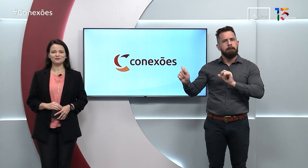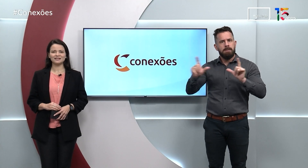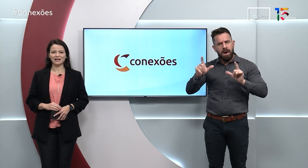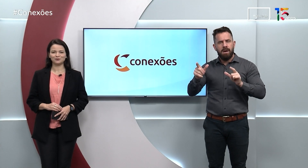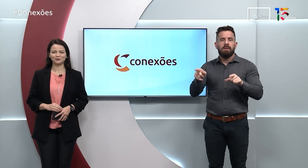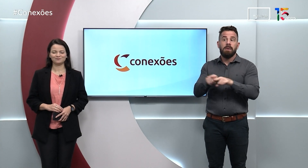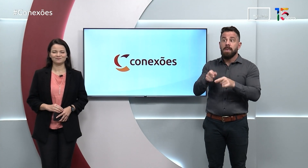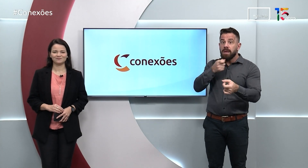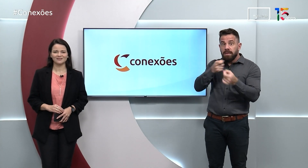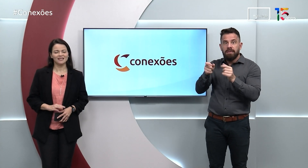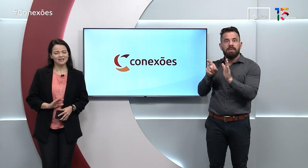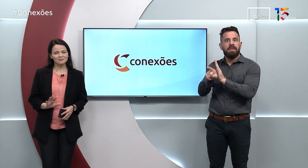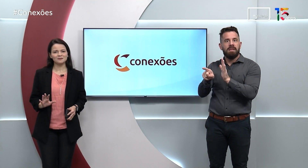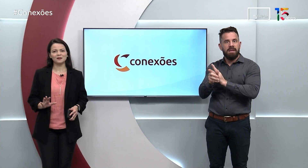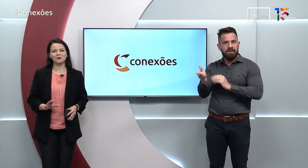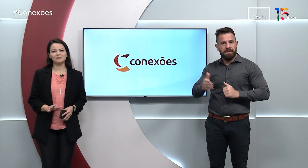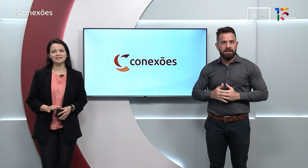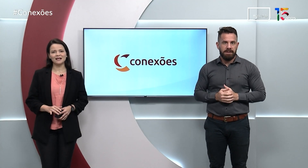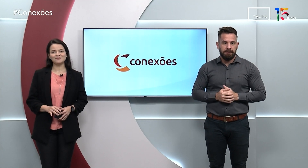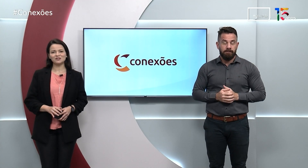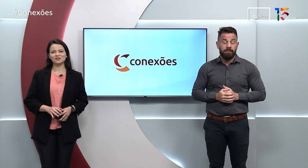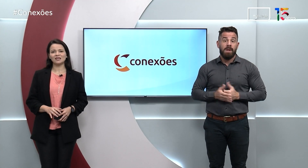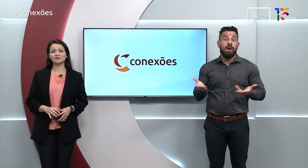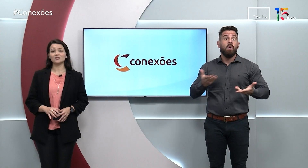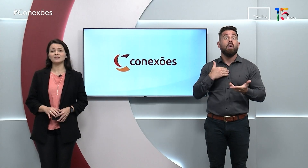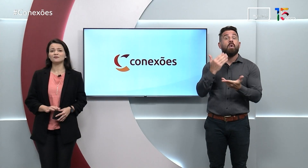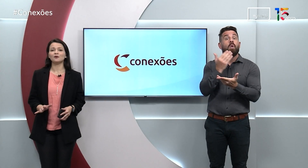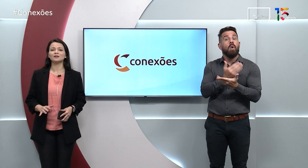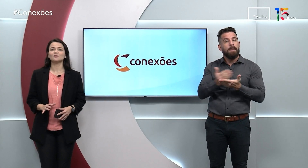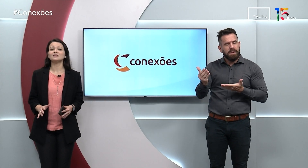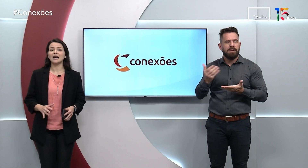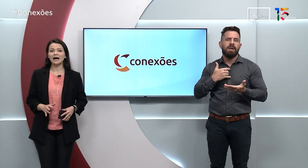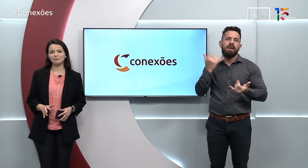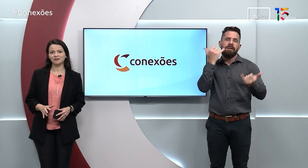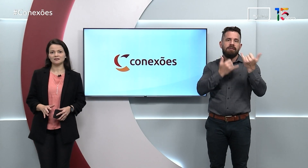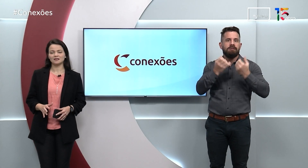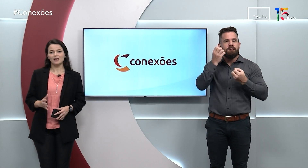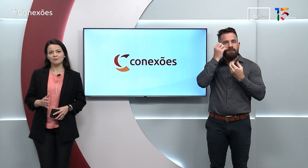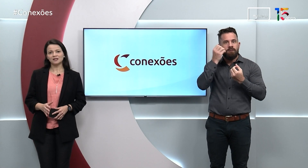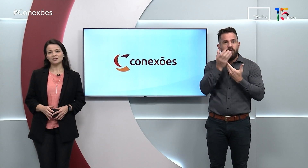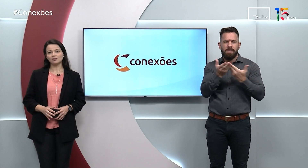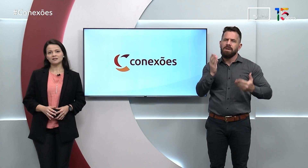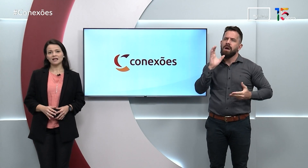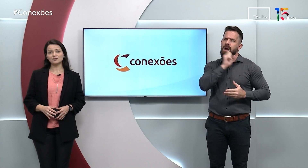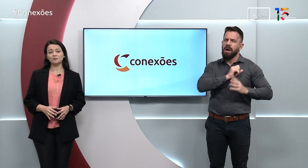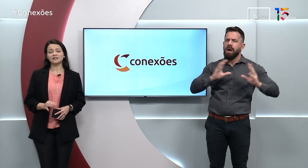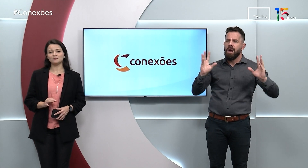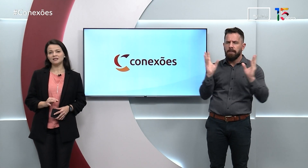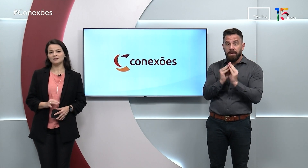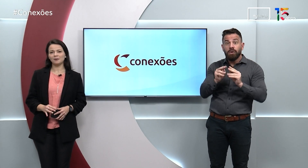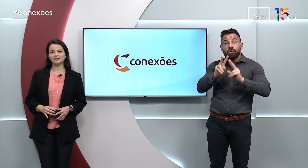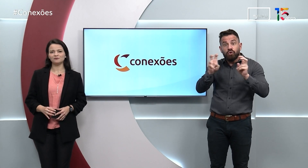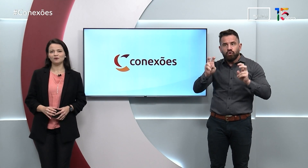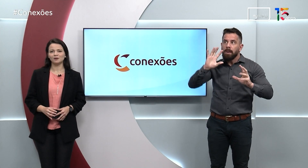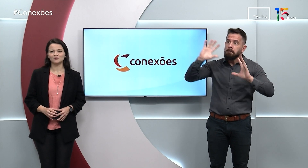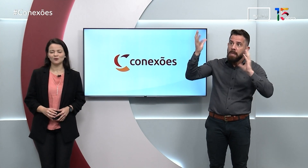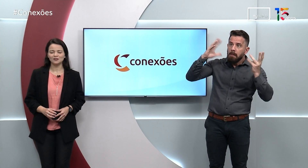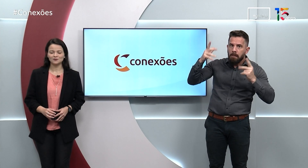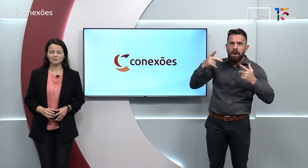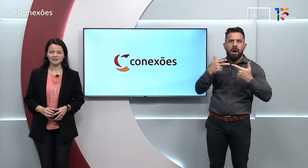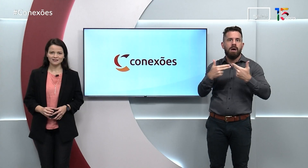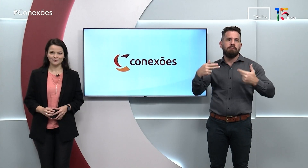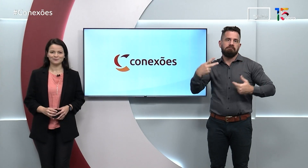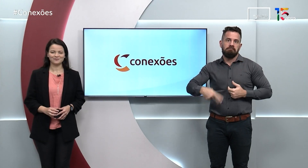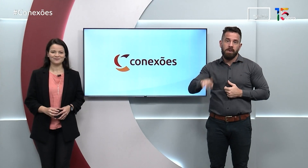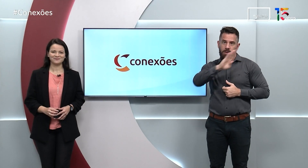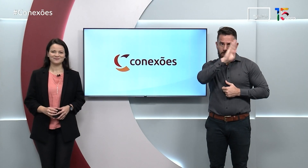nosso entrevistado. Mas para começar, a gente tem as nossas informações rápidas para te atualizar sobre as principais informações